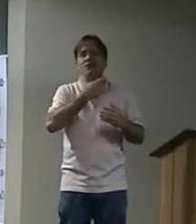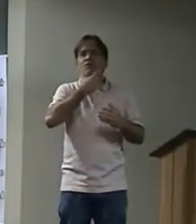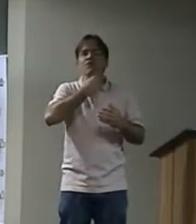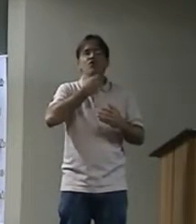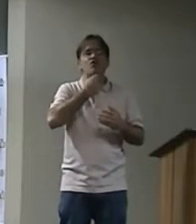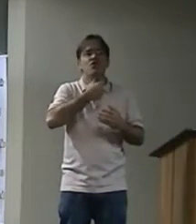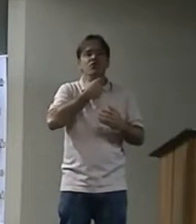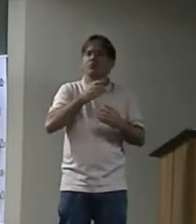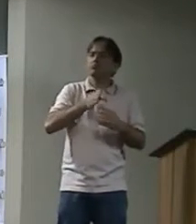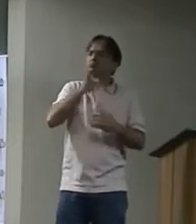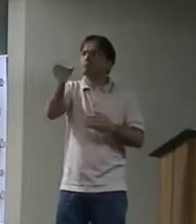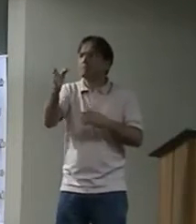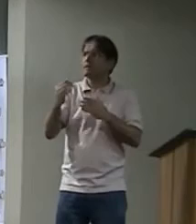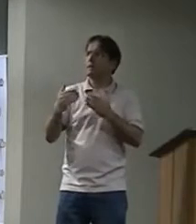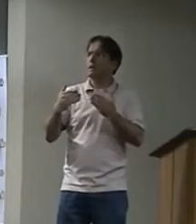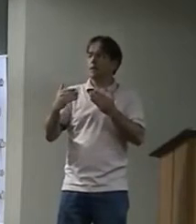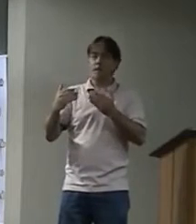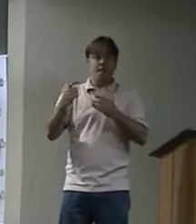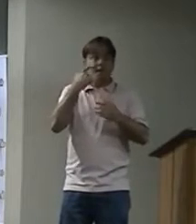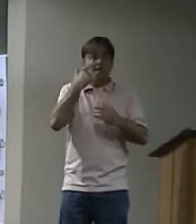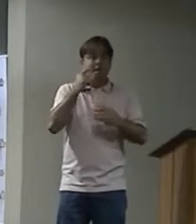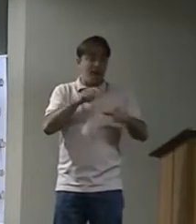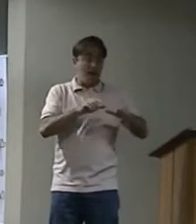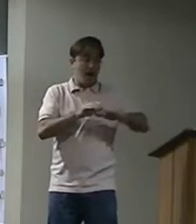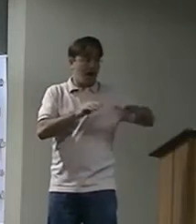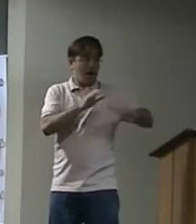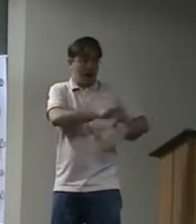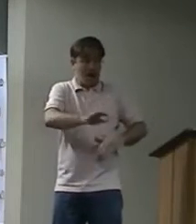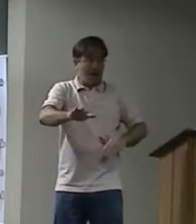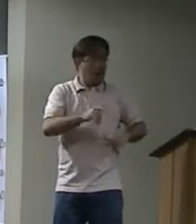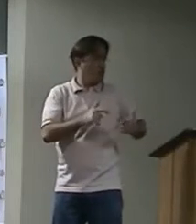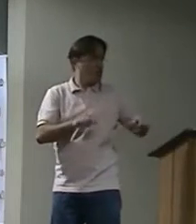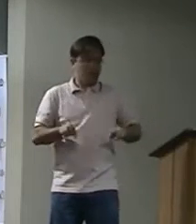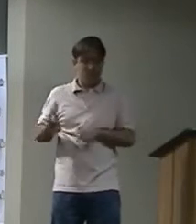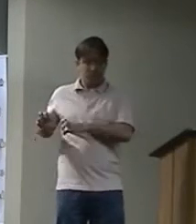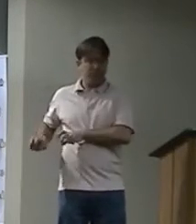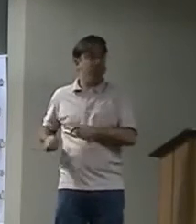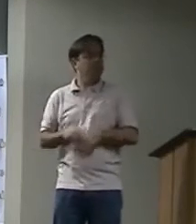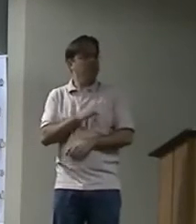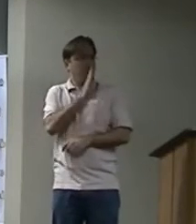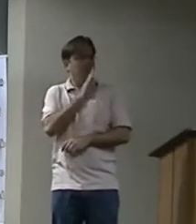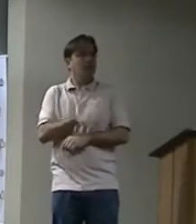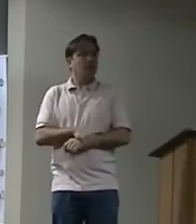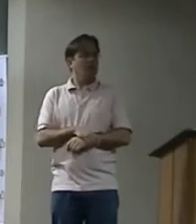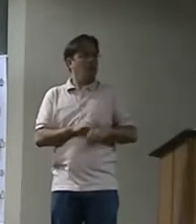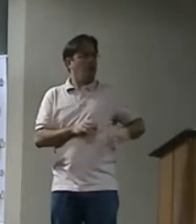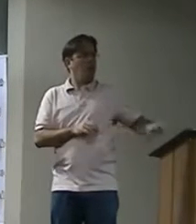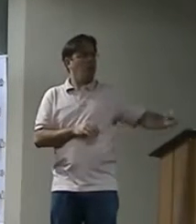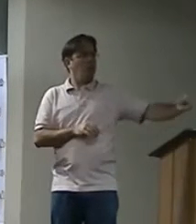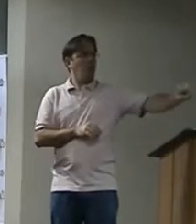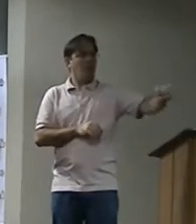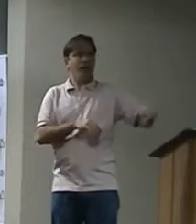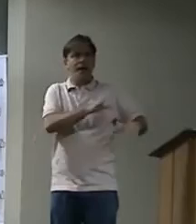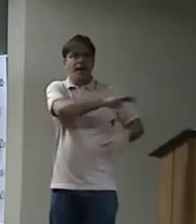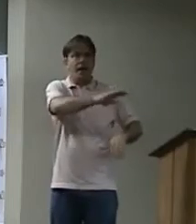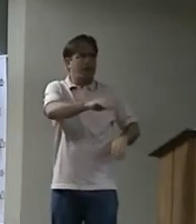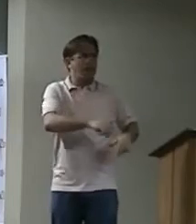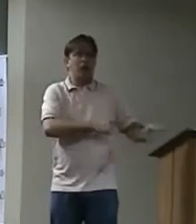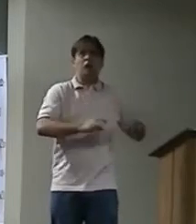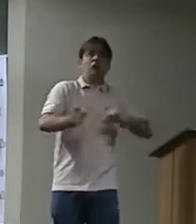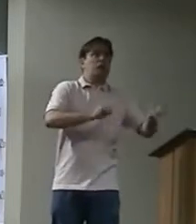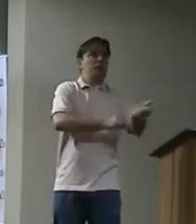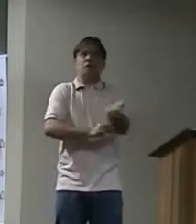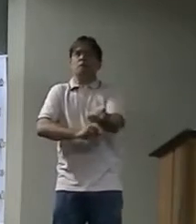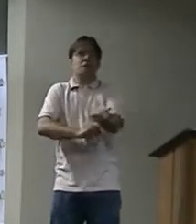inquietas. Elas eram muito nervosas. Então, assim, e os pais meio que desistiam de mudar essa